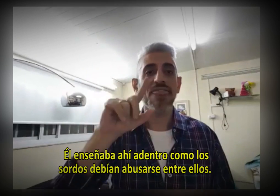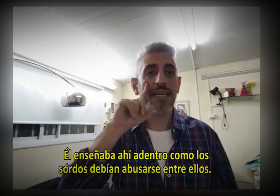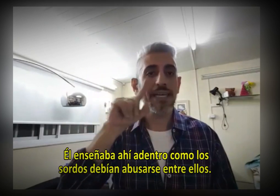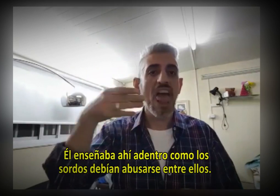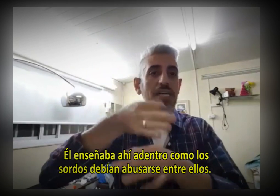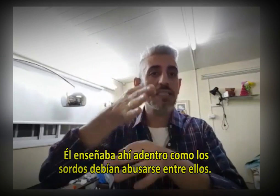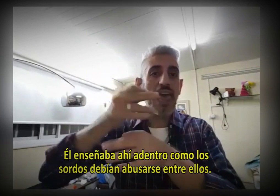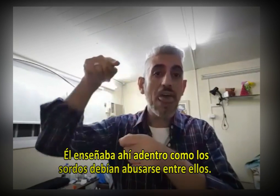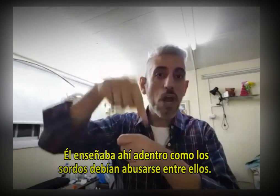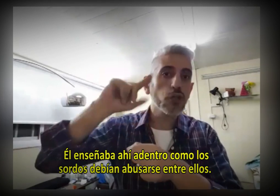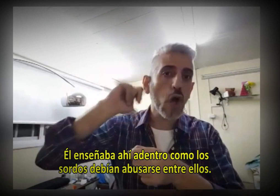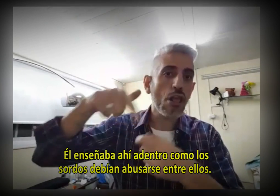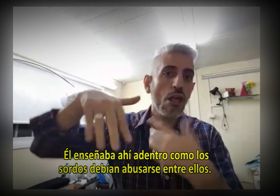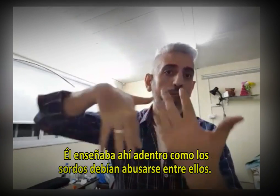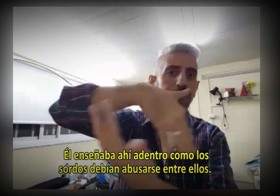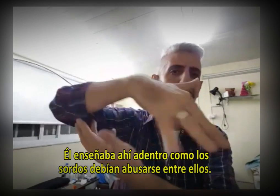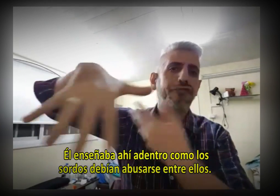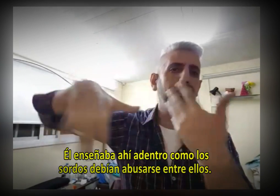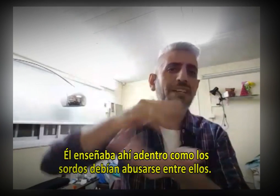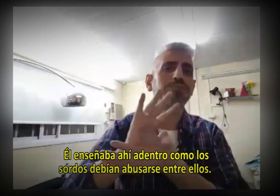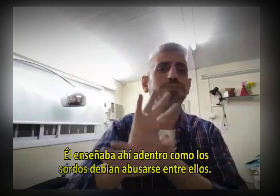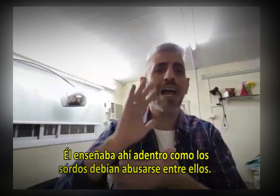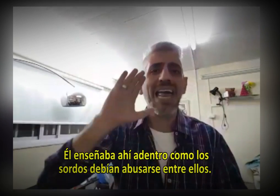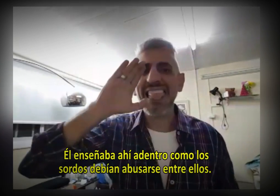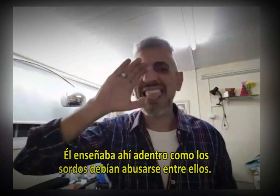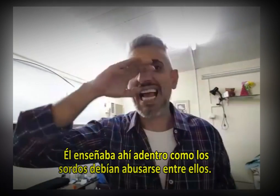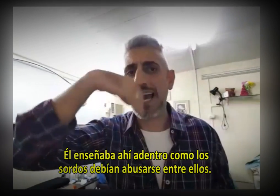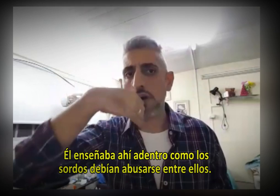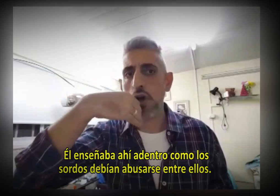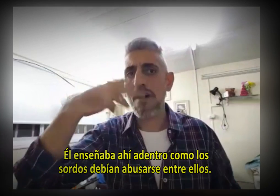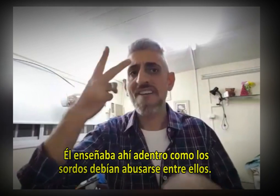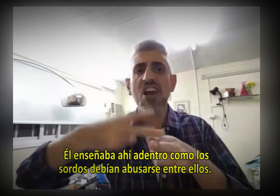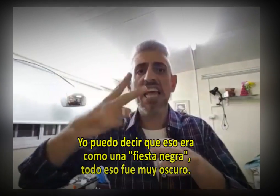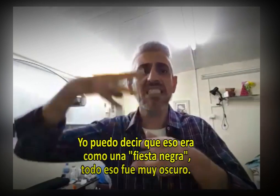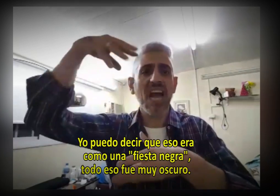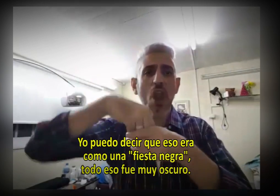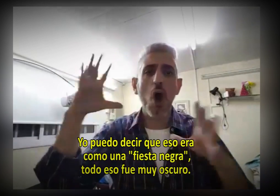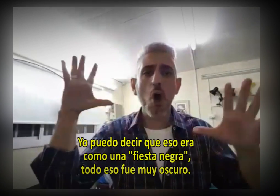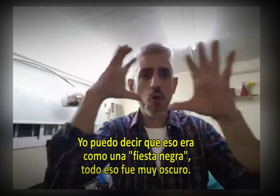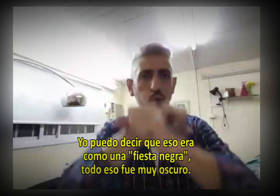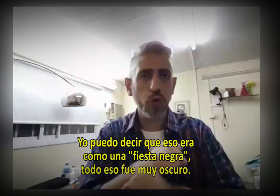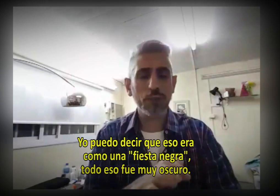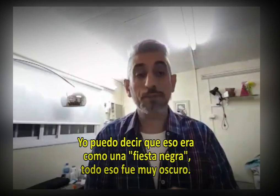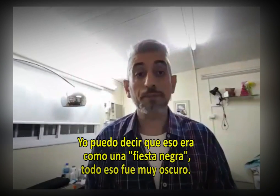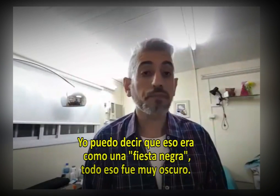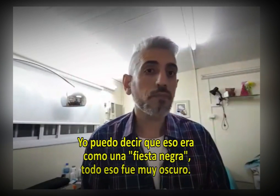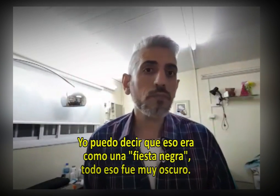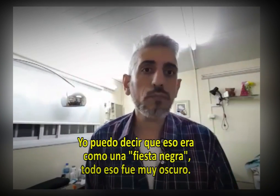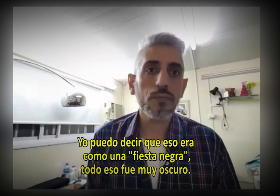Él enseñaba allá adentro cómo los sordos debían abusarse entre ellos. Yo puedo decir que eso era como una fiesta negra. Todo